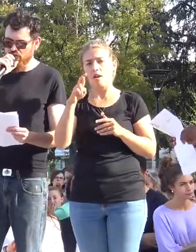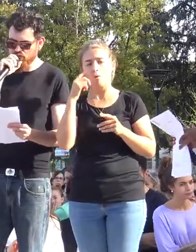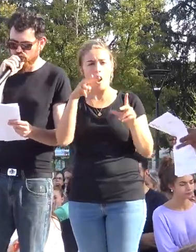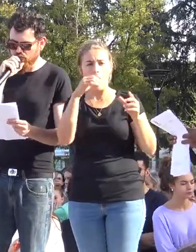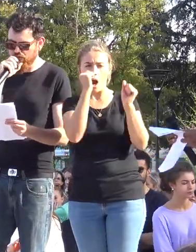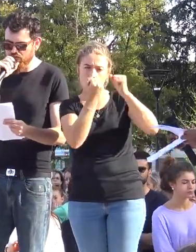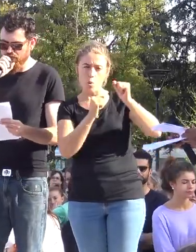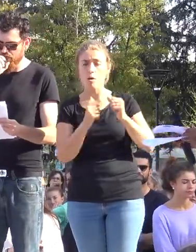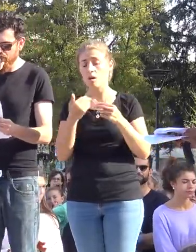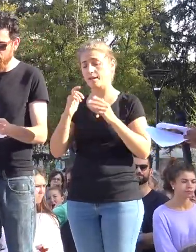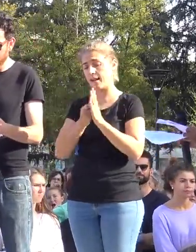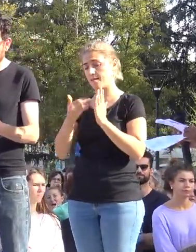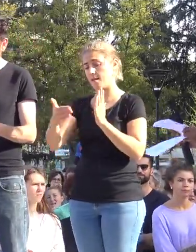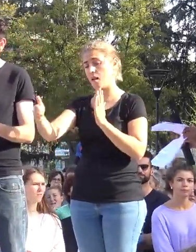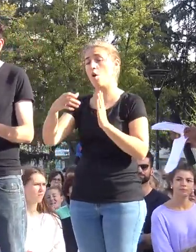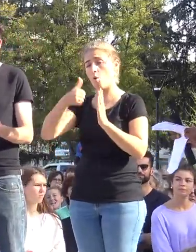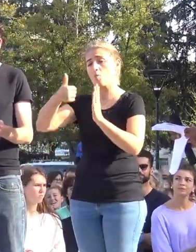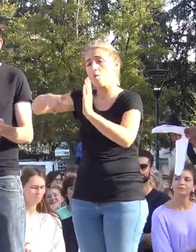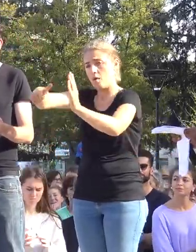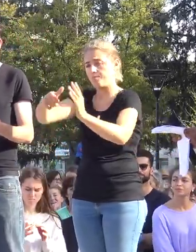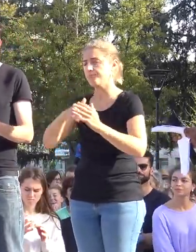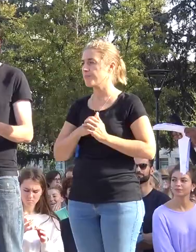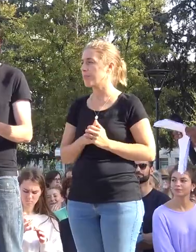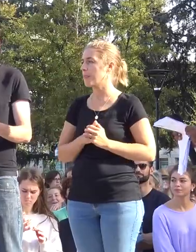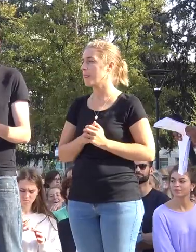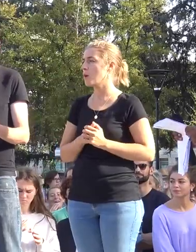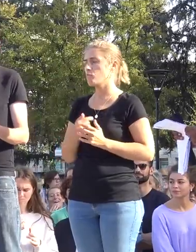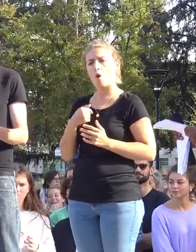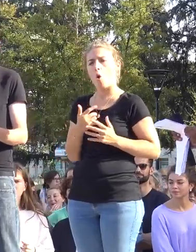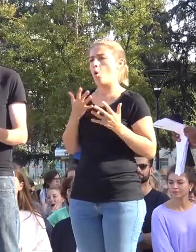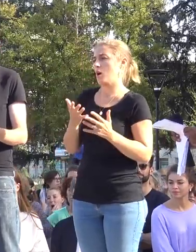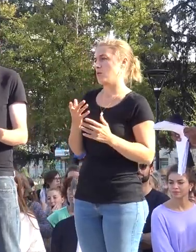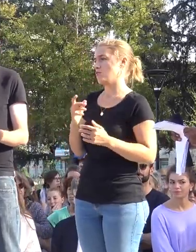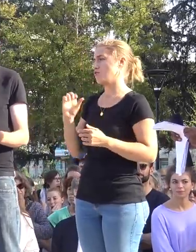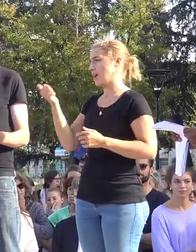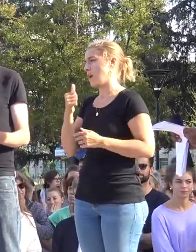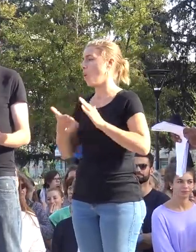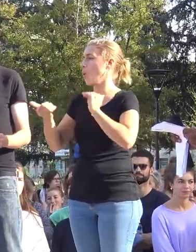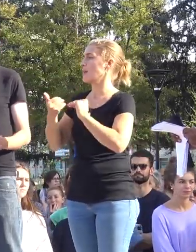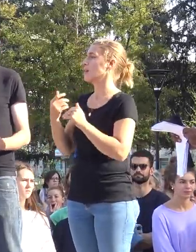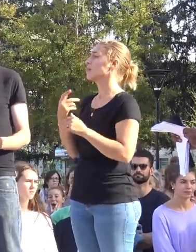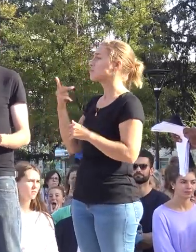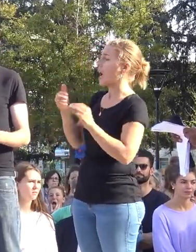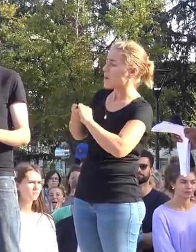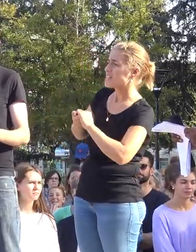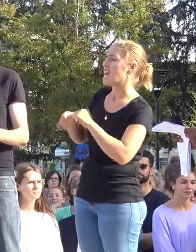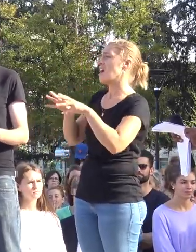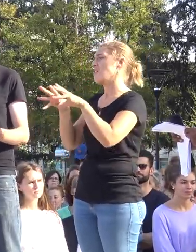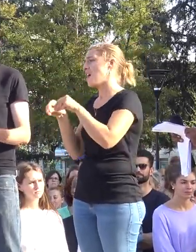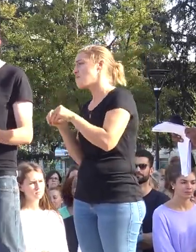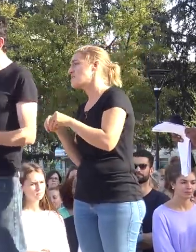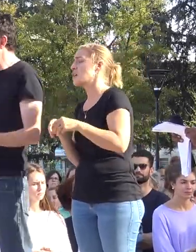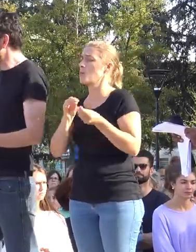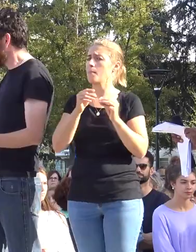actions mensuelles seront organisées. Nous vous engageons à parler des enjeux climatiques et environnementaux à vos amis, à vos